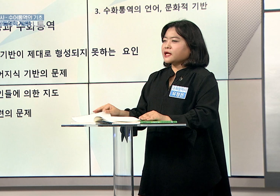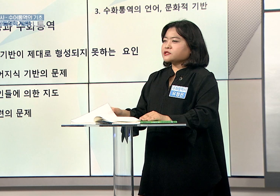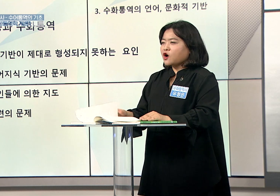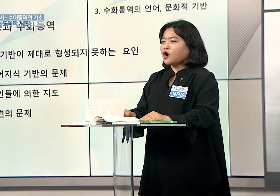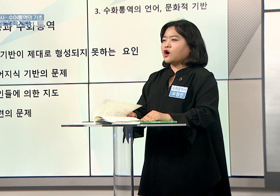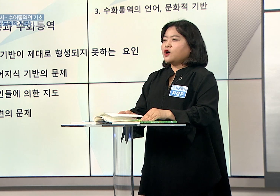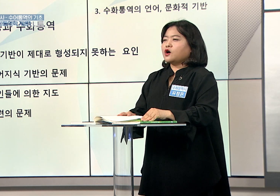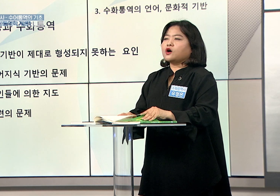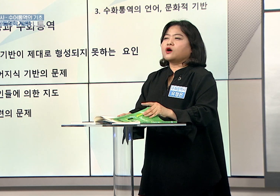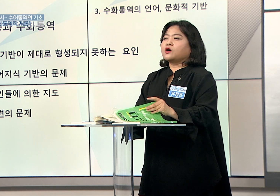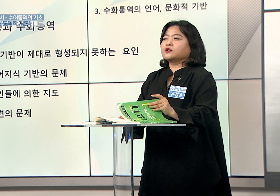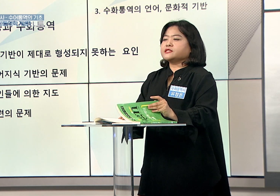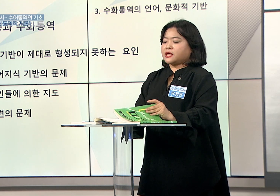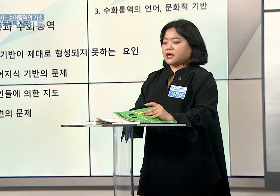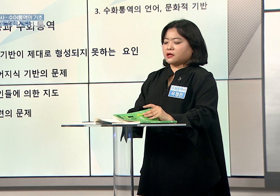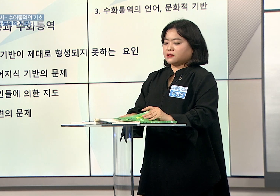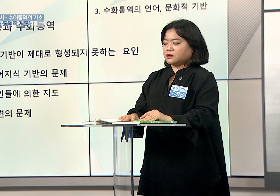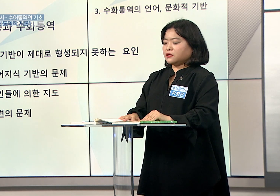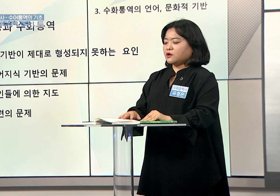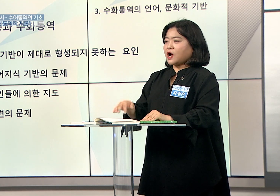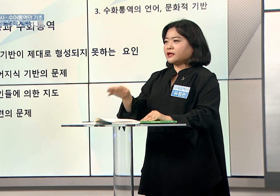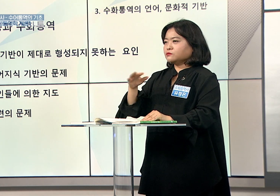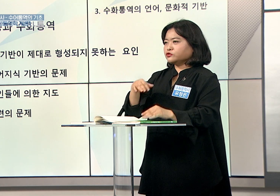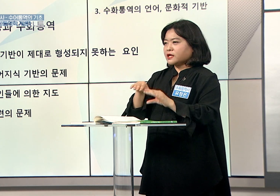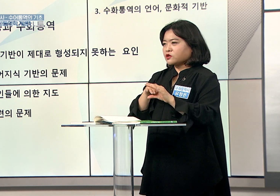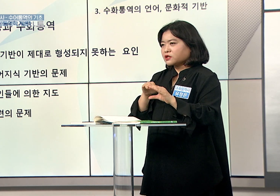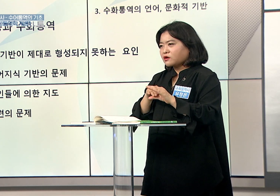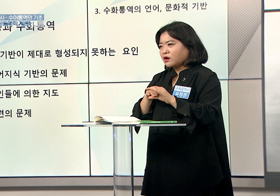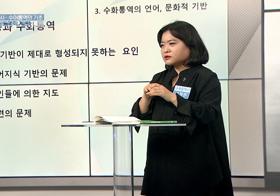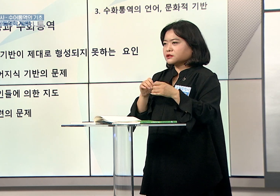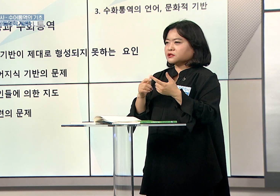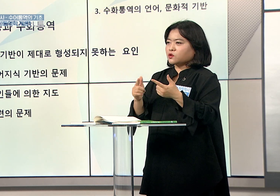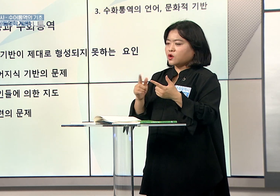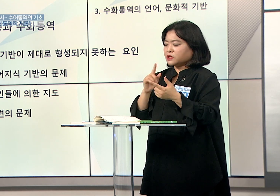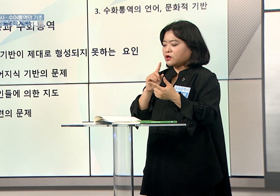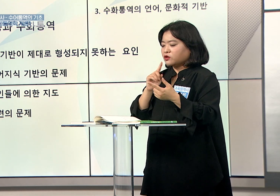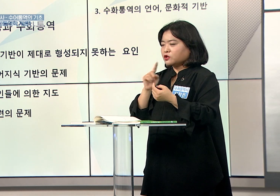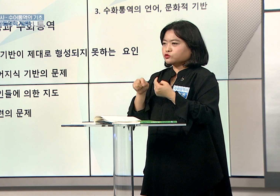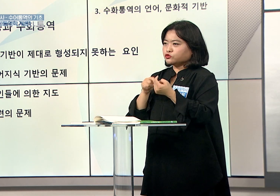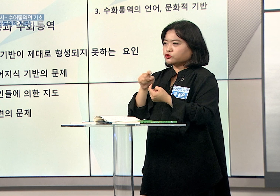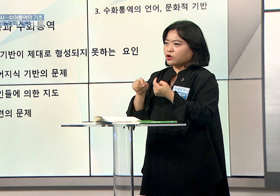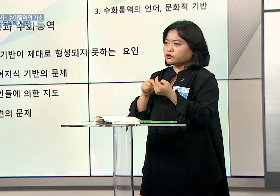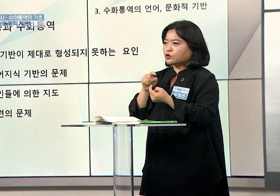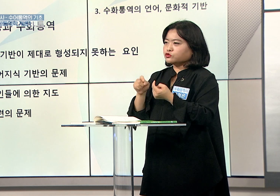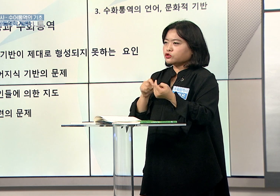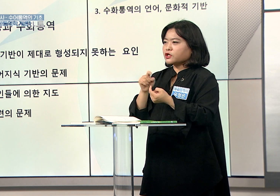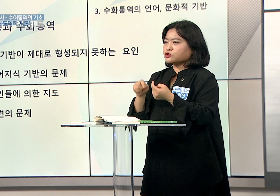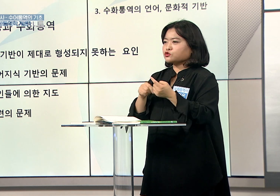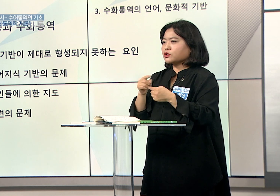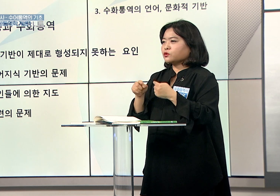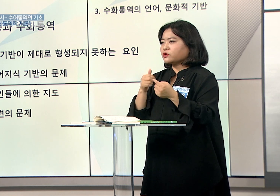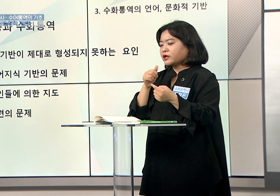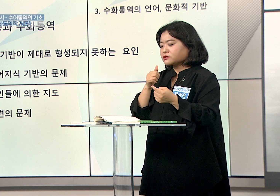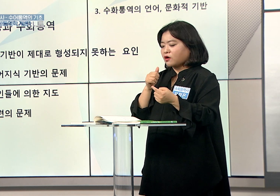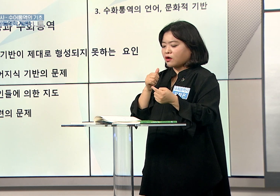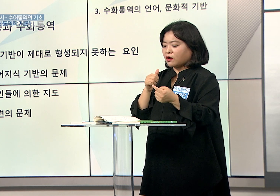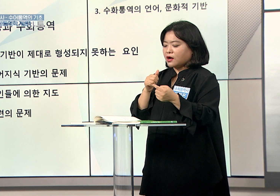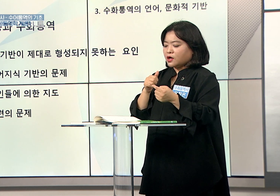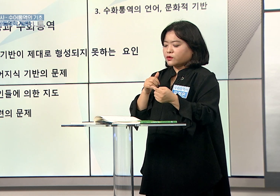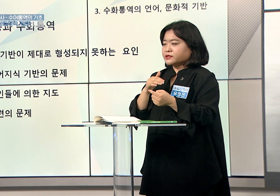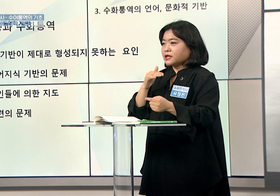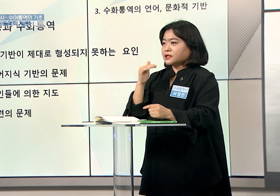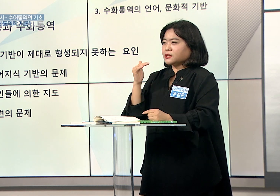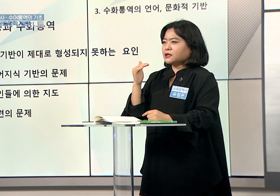자, 그래서 이제 이러한 문화적인 것 그리고 이 언어 운용에서 수화